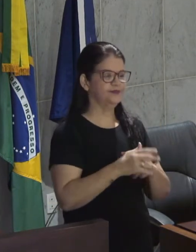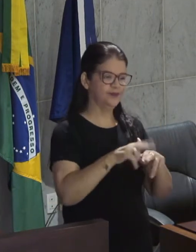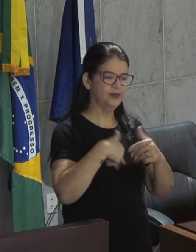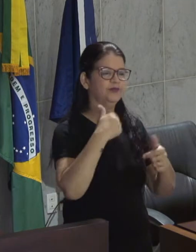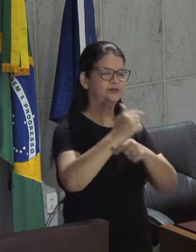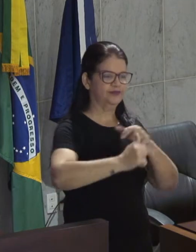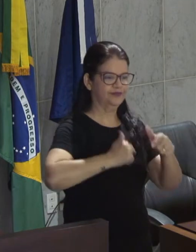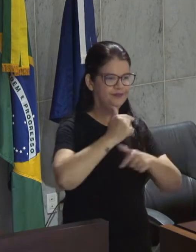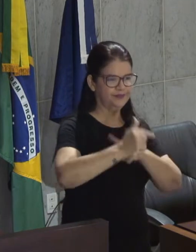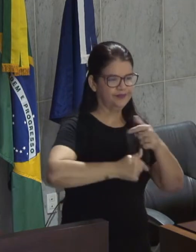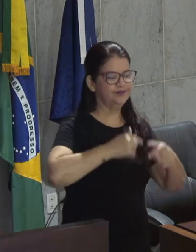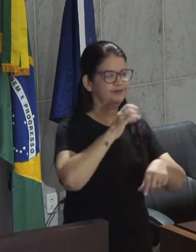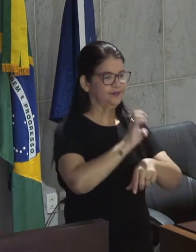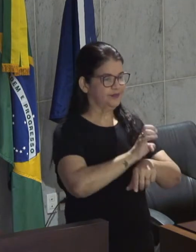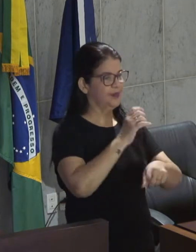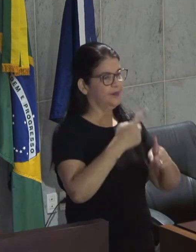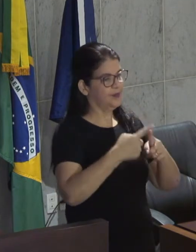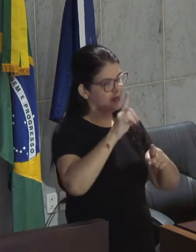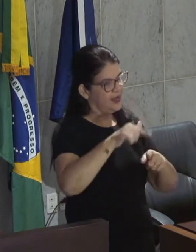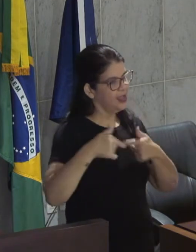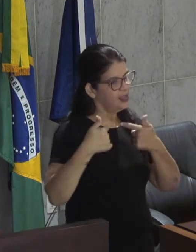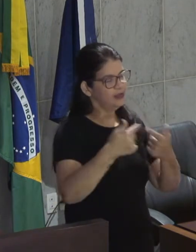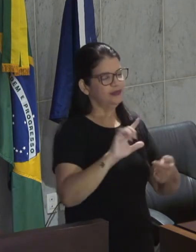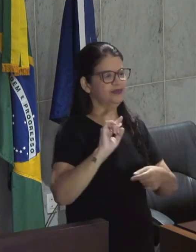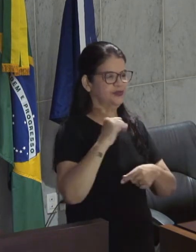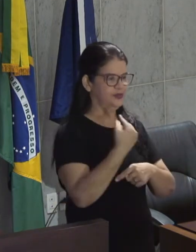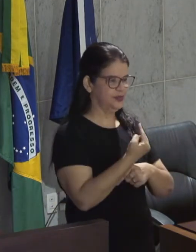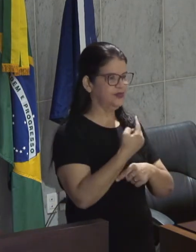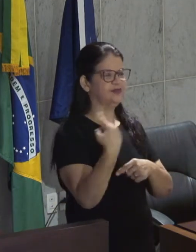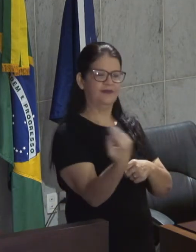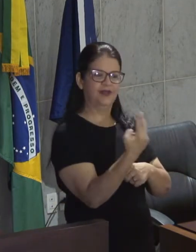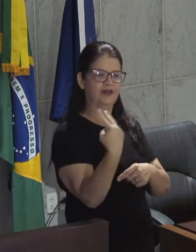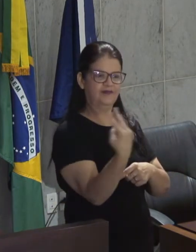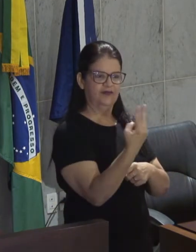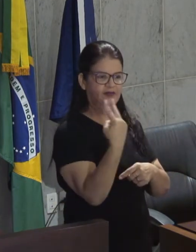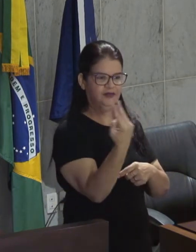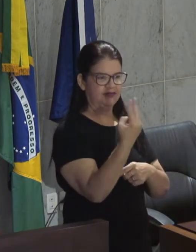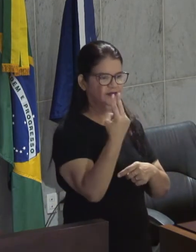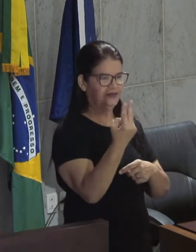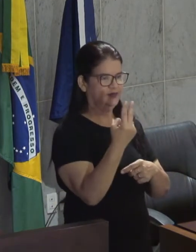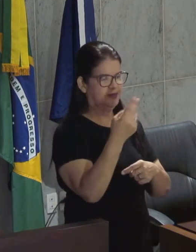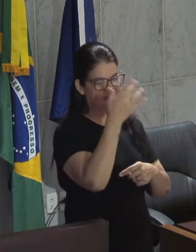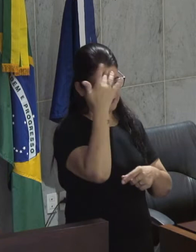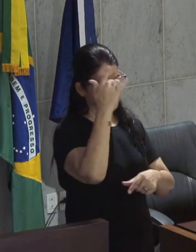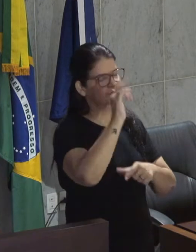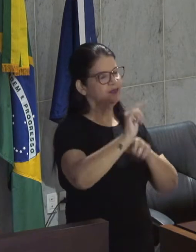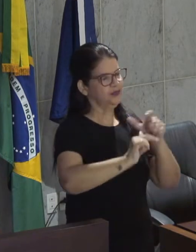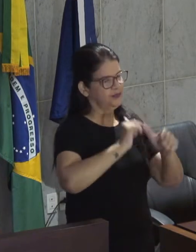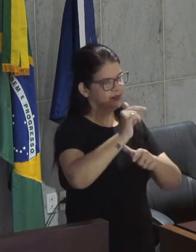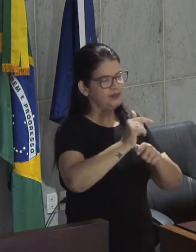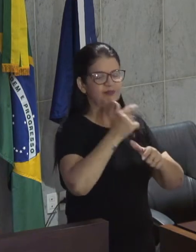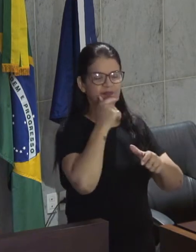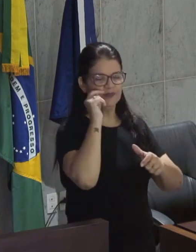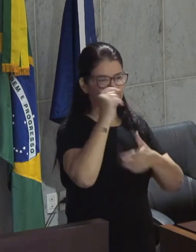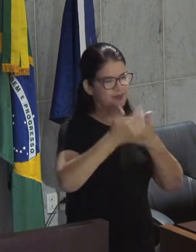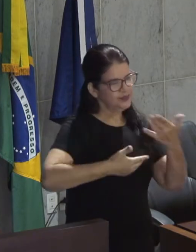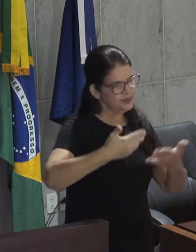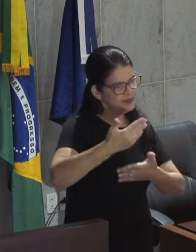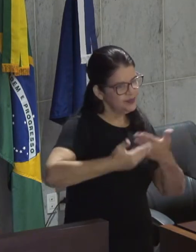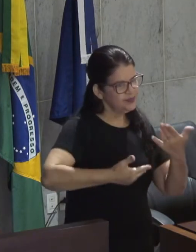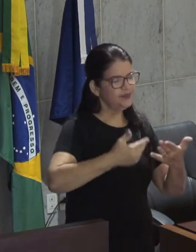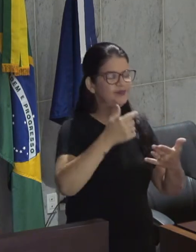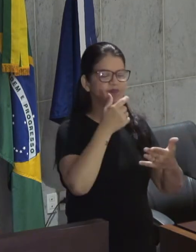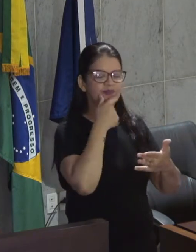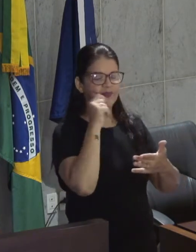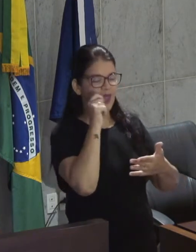carreira típica de Estado, porque essa é a nossa luta, pela valorização do servidor, da servidora, por